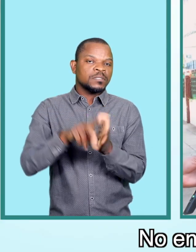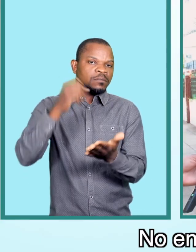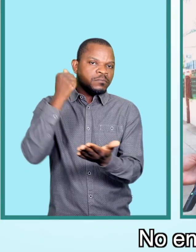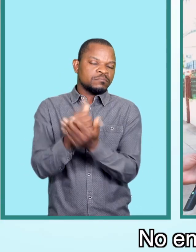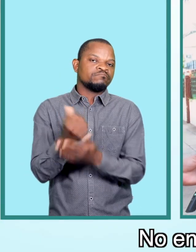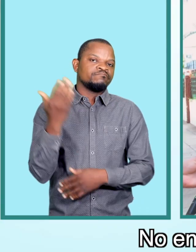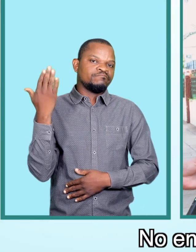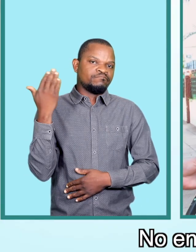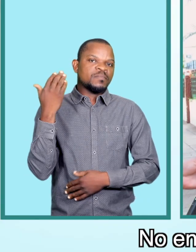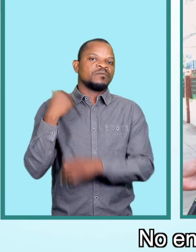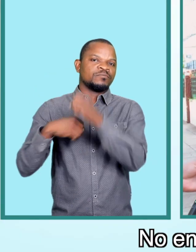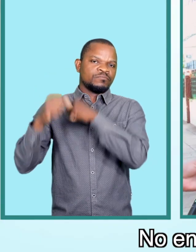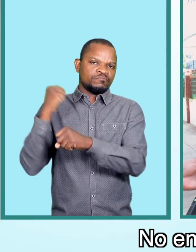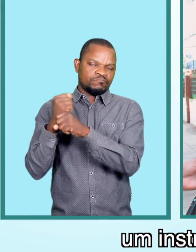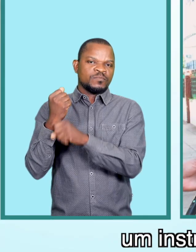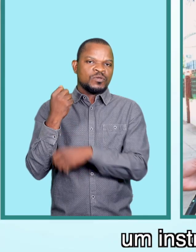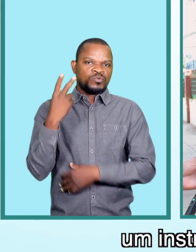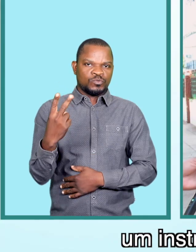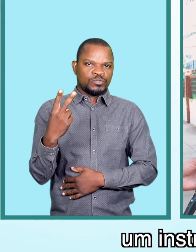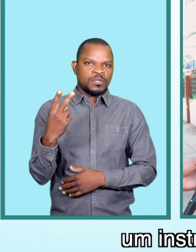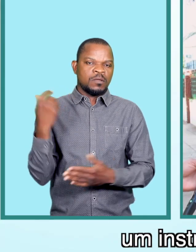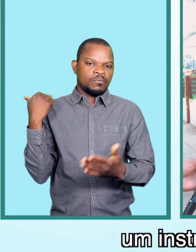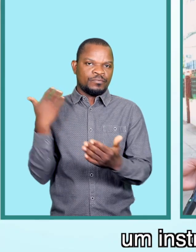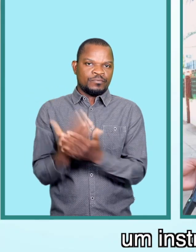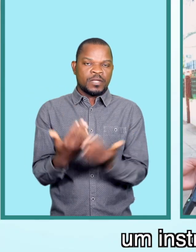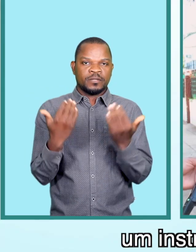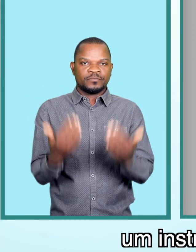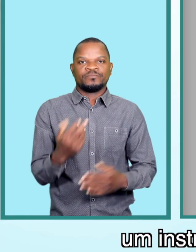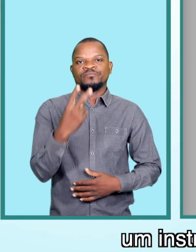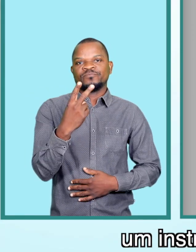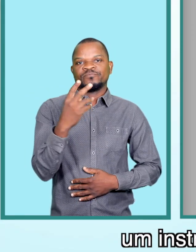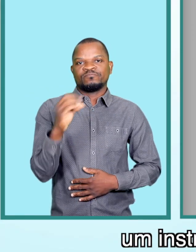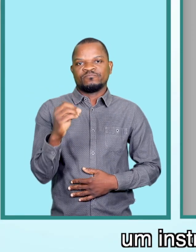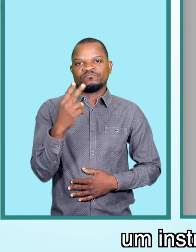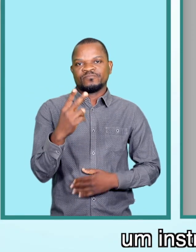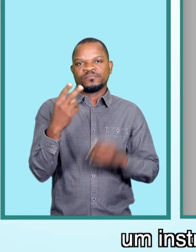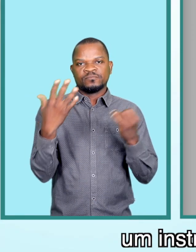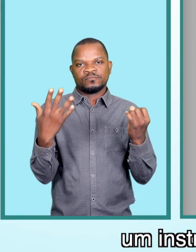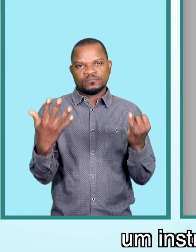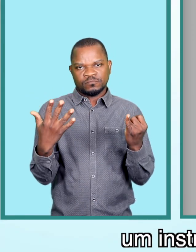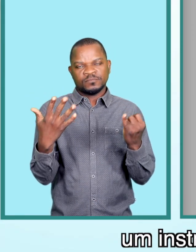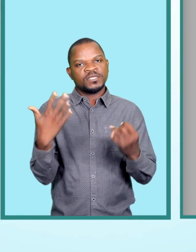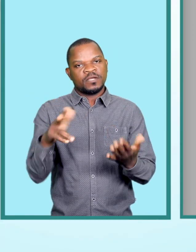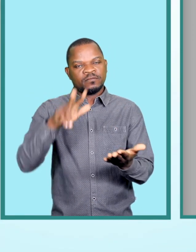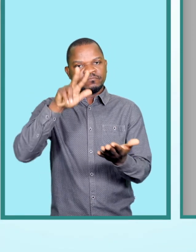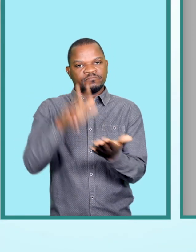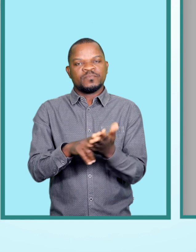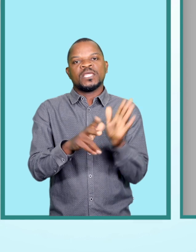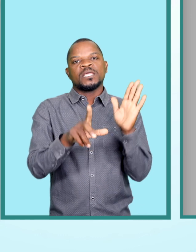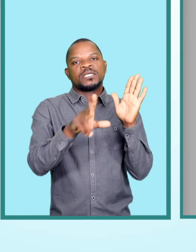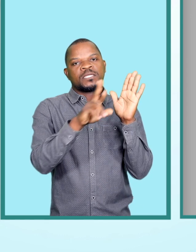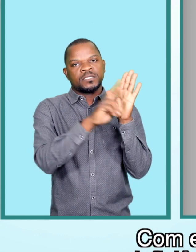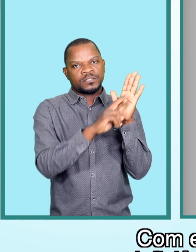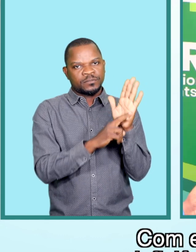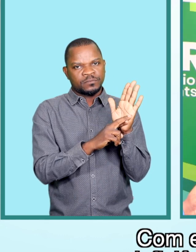2026 foi aprovado o seu regulamento, um instrumento essencial que explica na prática como a lei deve ser aplicada no dia a